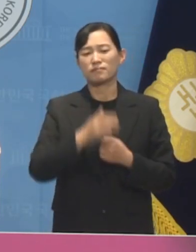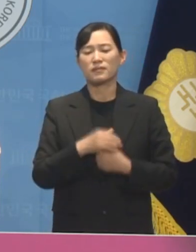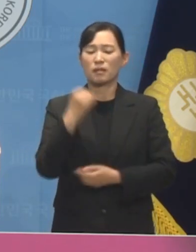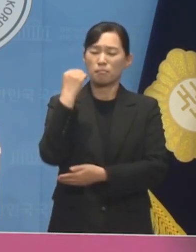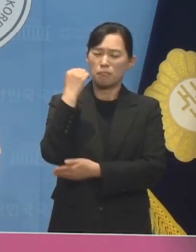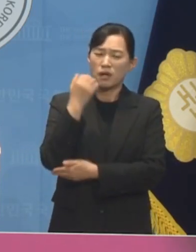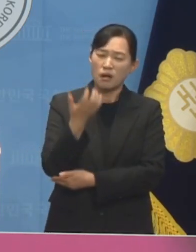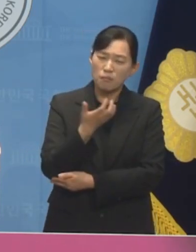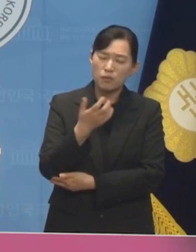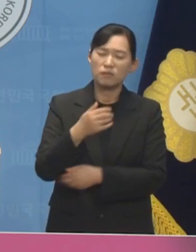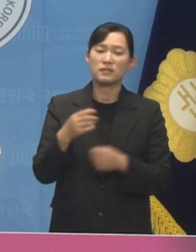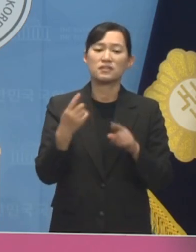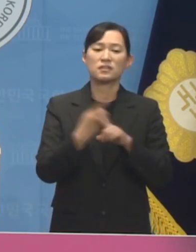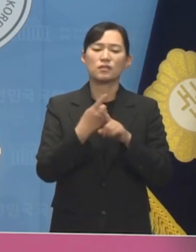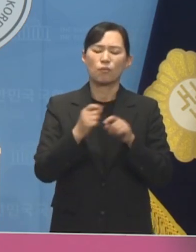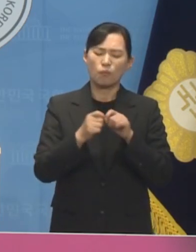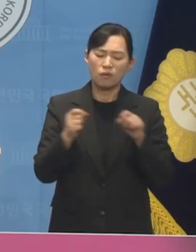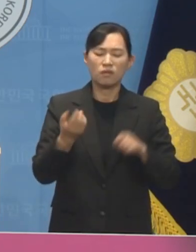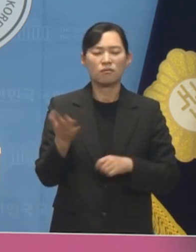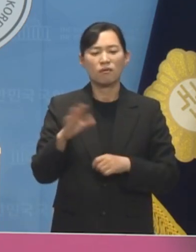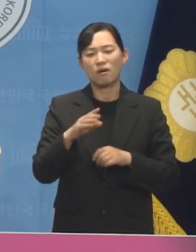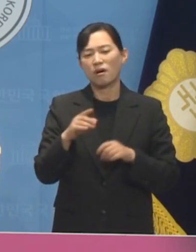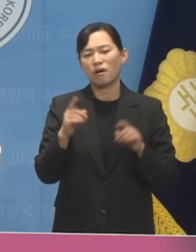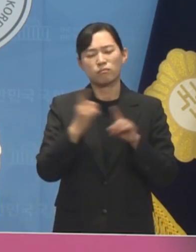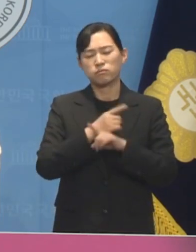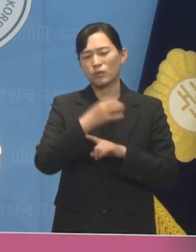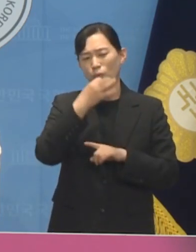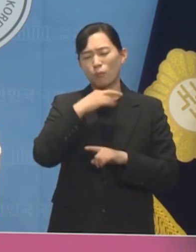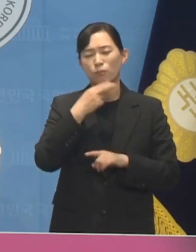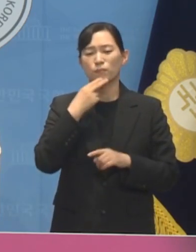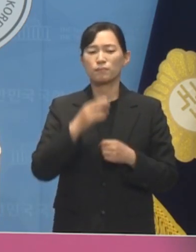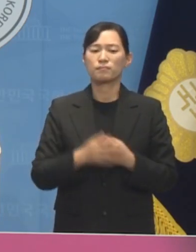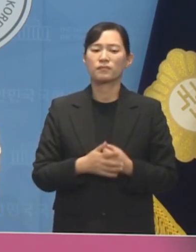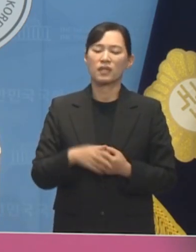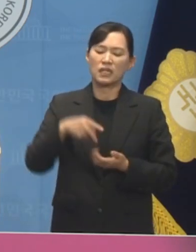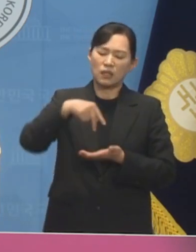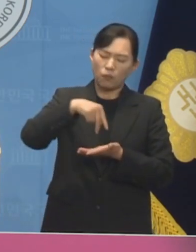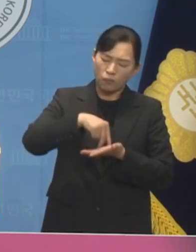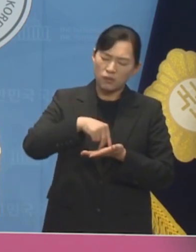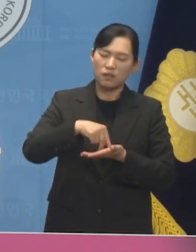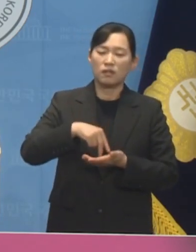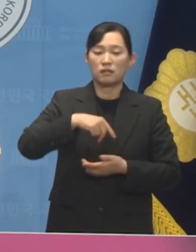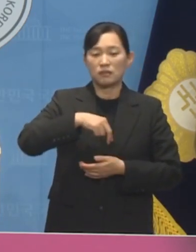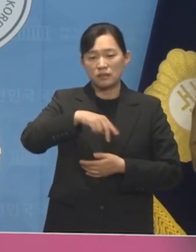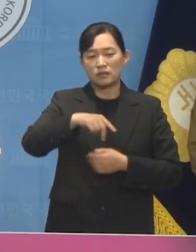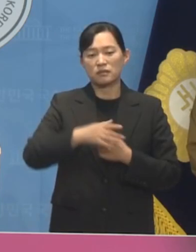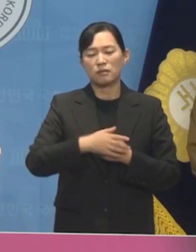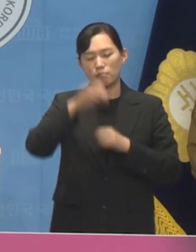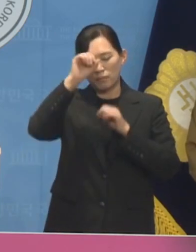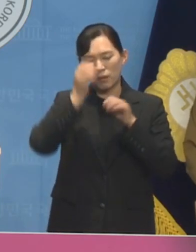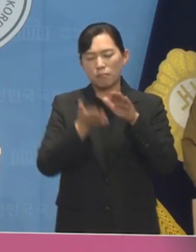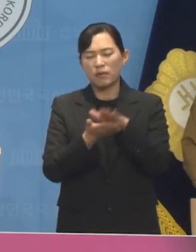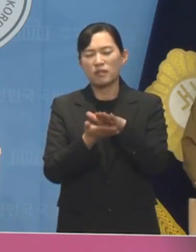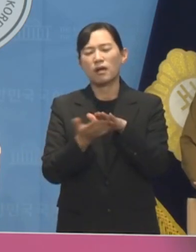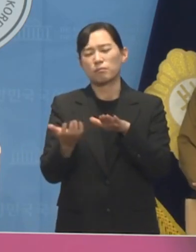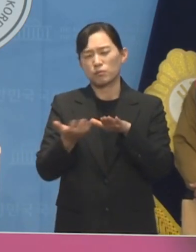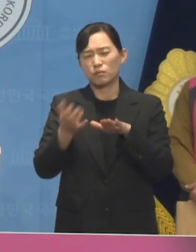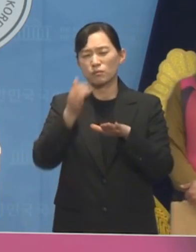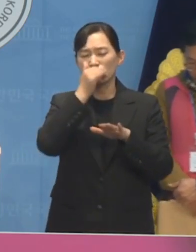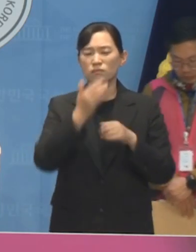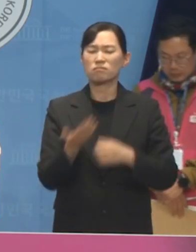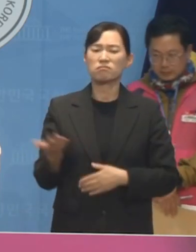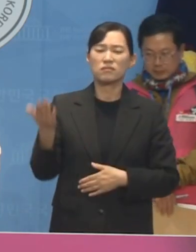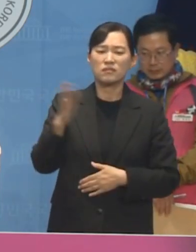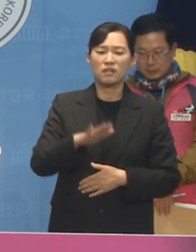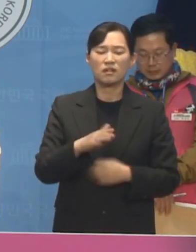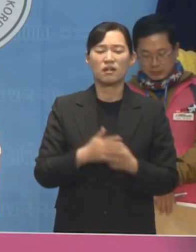팔꿈치 통증으로 치료를 장기간 받아도 낫지를 않습니다. 장시간 서 있고 장시간 걸어서 족저근막염에 시달리기도 합니다.